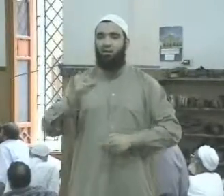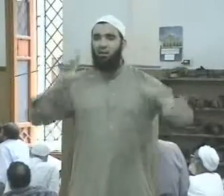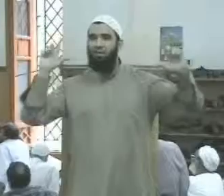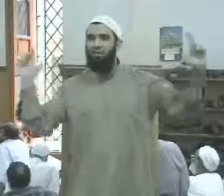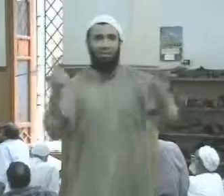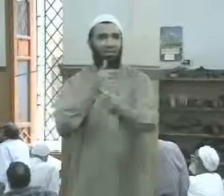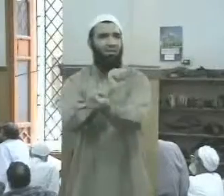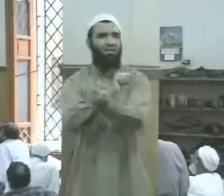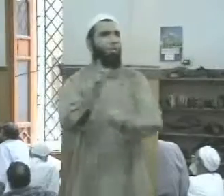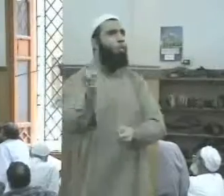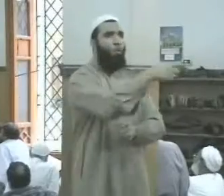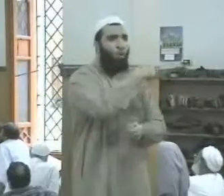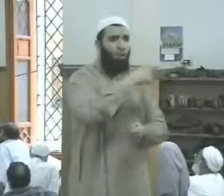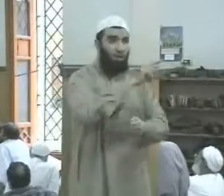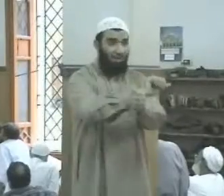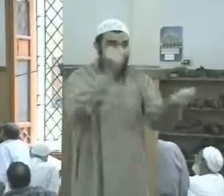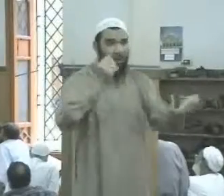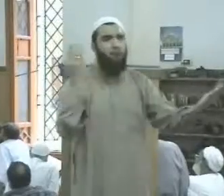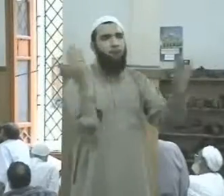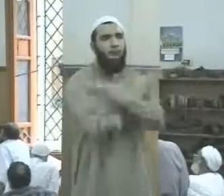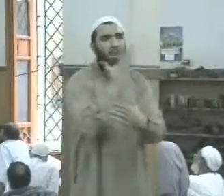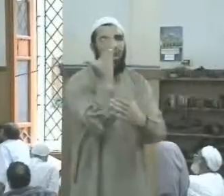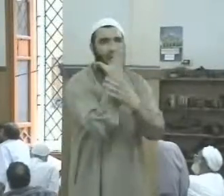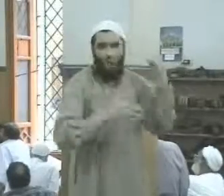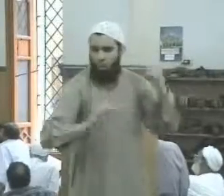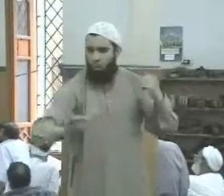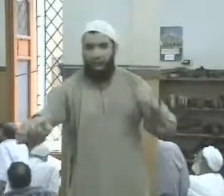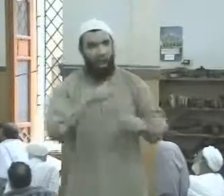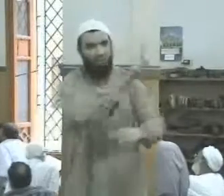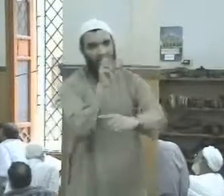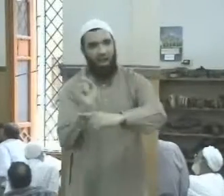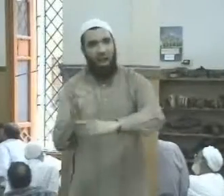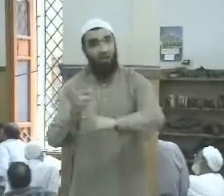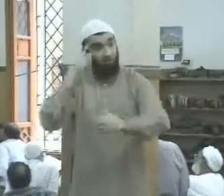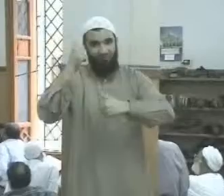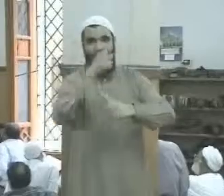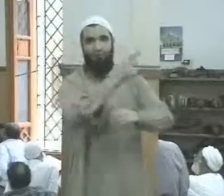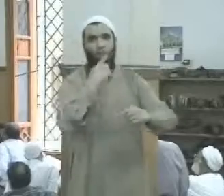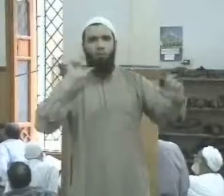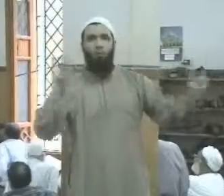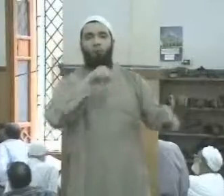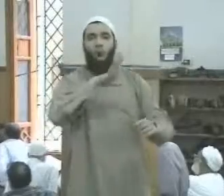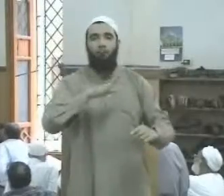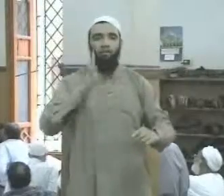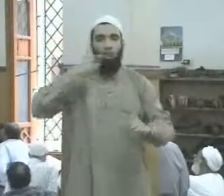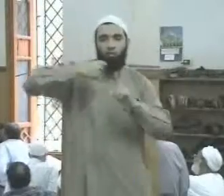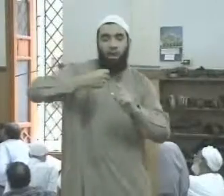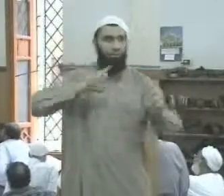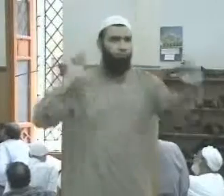تصوير 10 من المسلمين القراءة والكتابة.